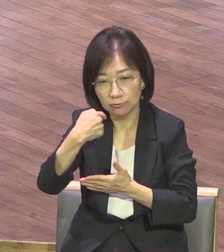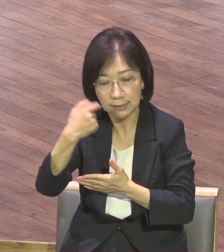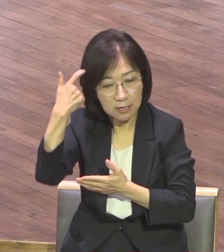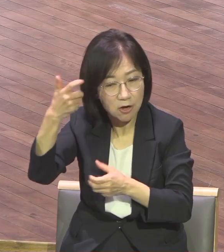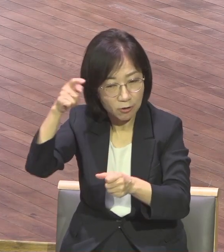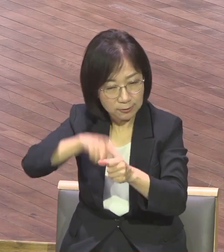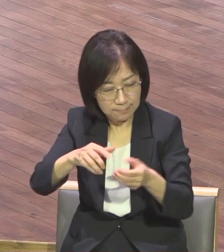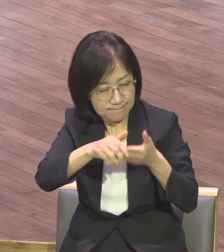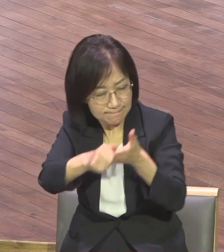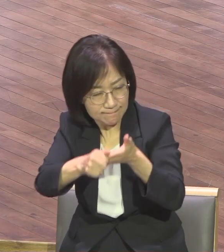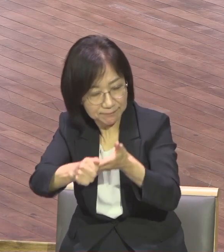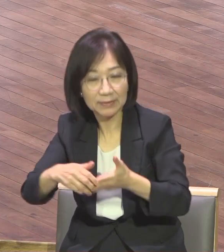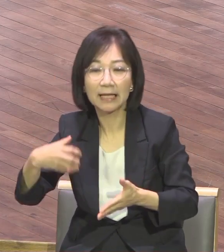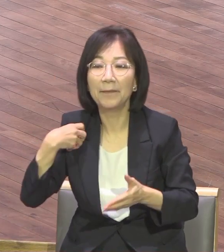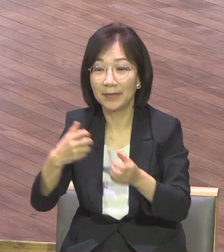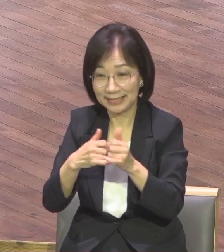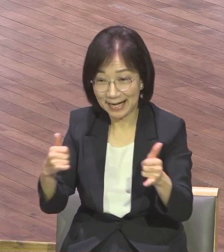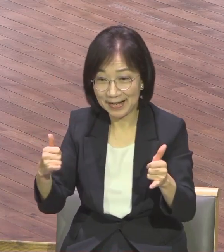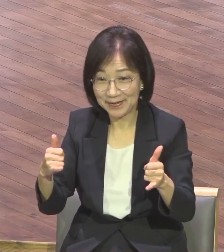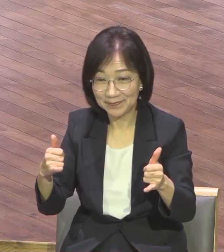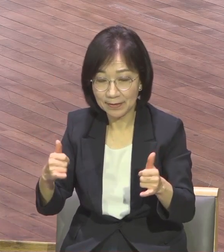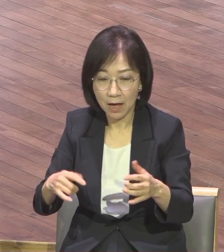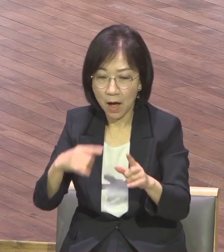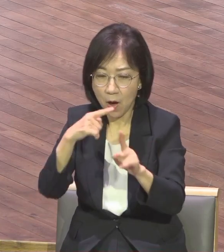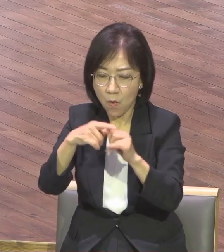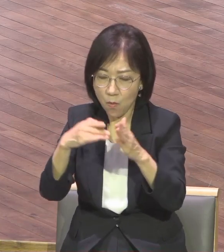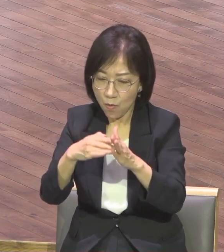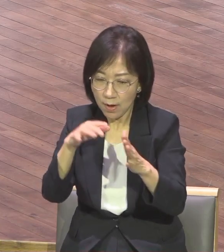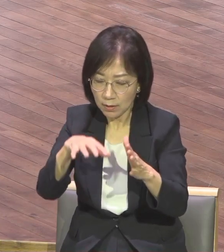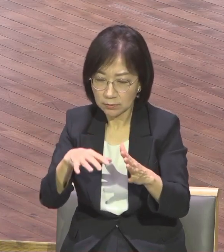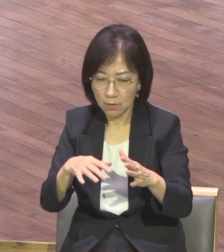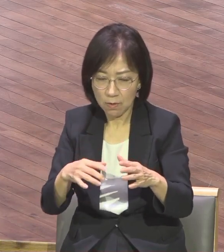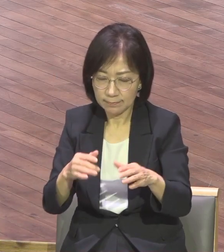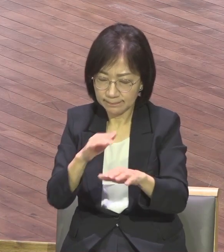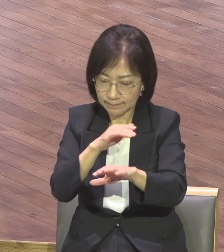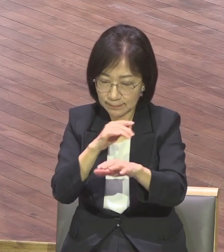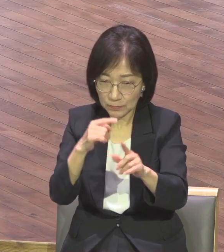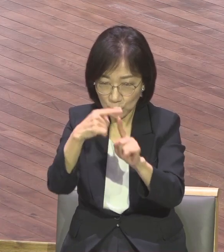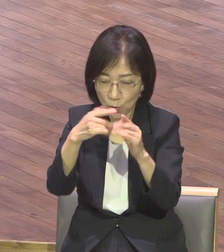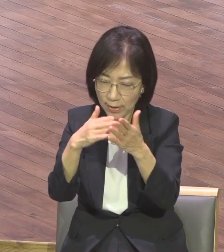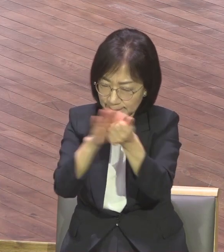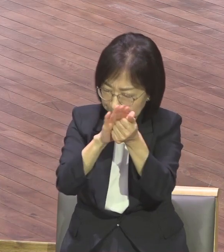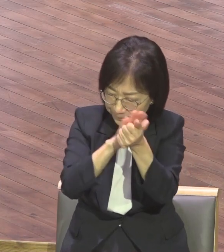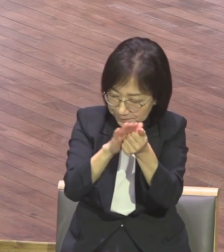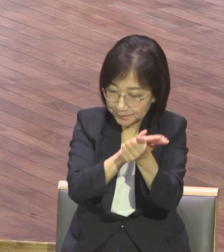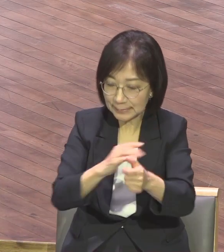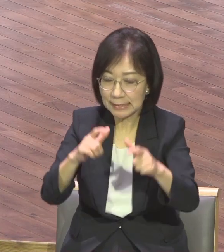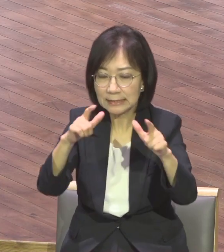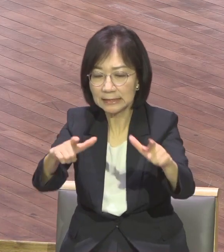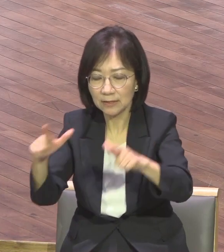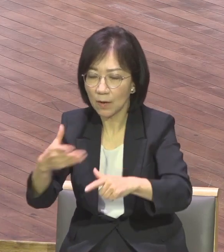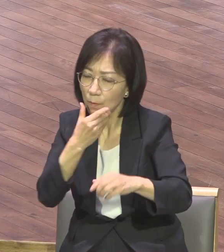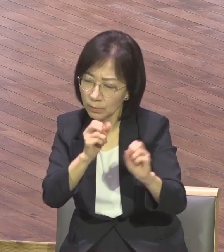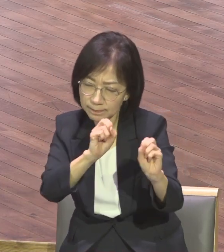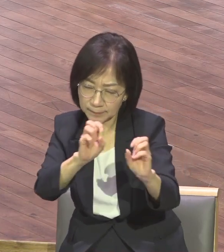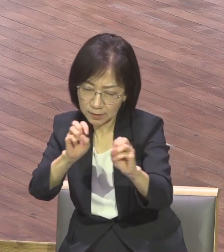지도자들이었어요. 이들이 교회 내에서 하나된 모습으로 교회를 섬기면서 지역을 살리는 그 큰 증거를